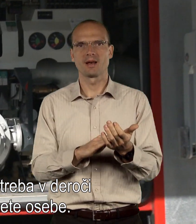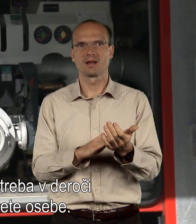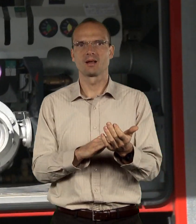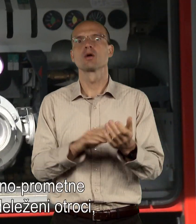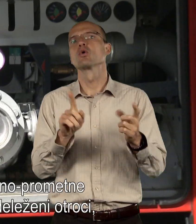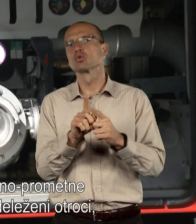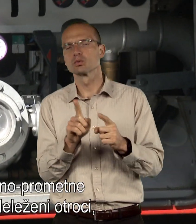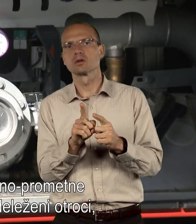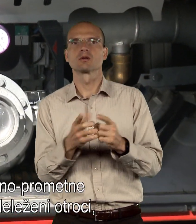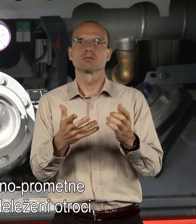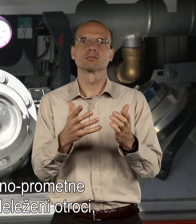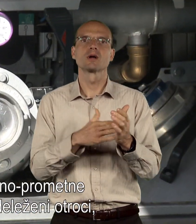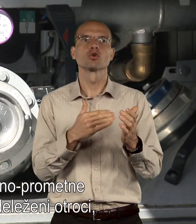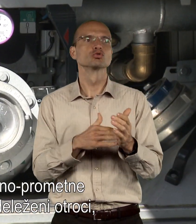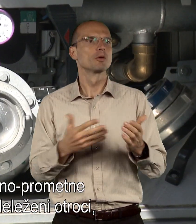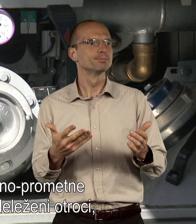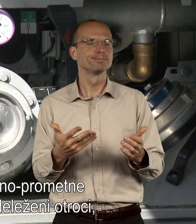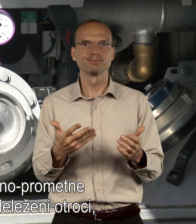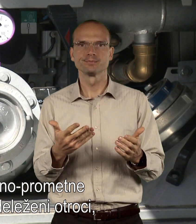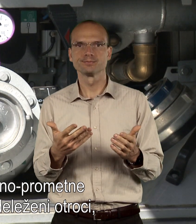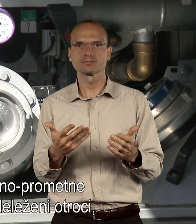pa seveda tudi kakšne